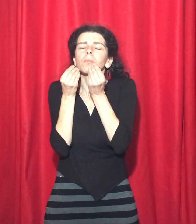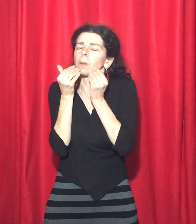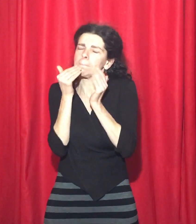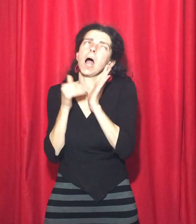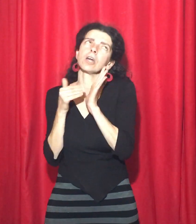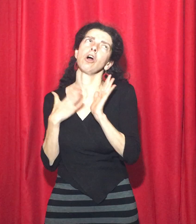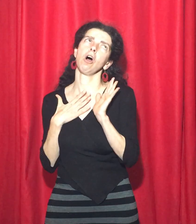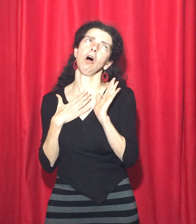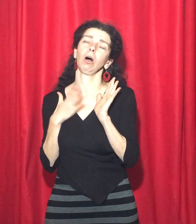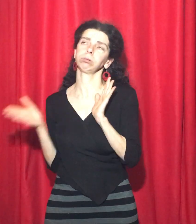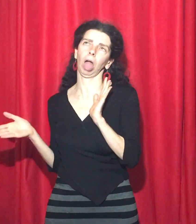pue. »